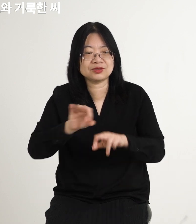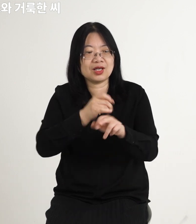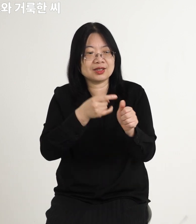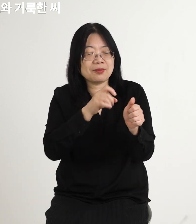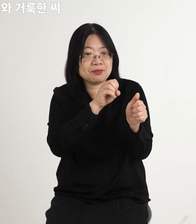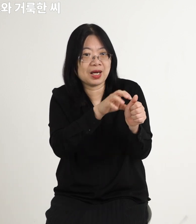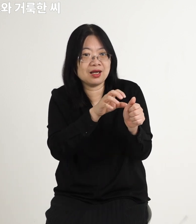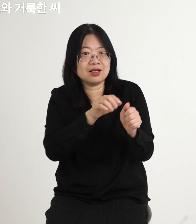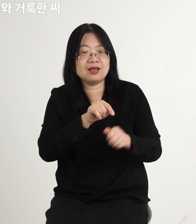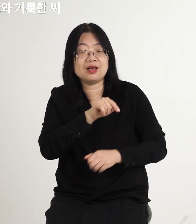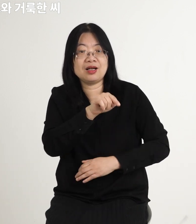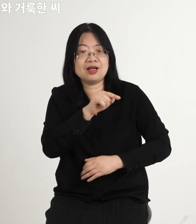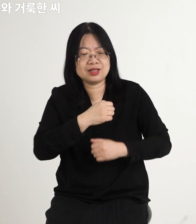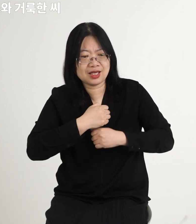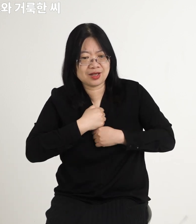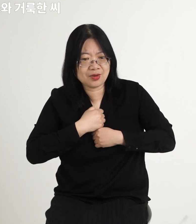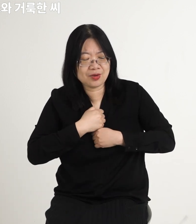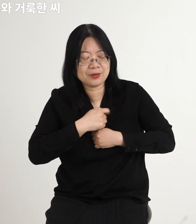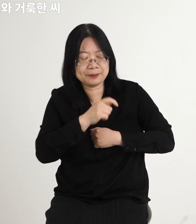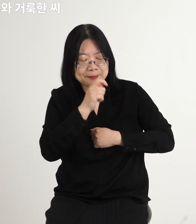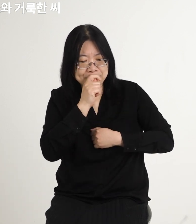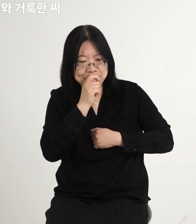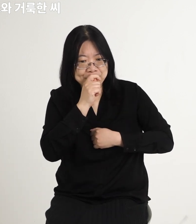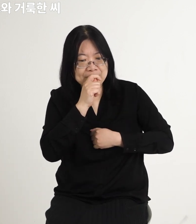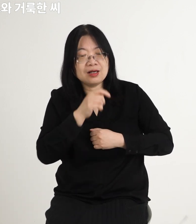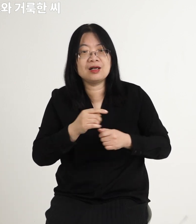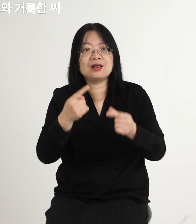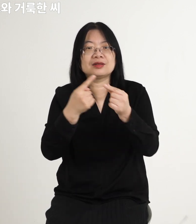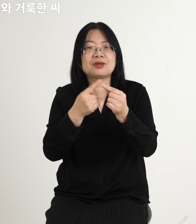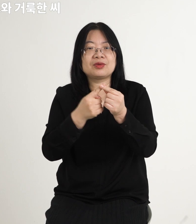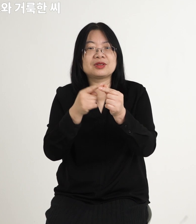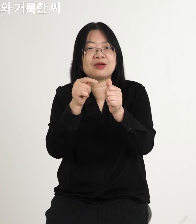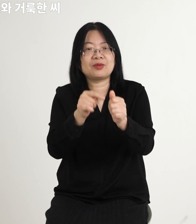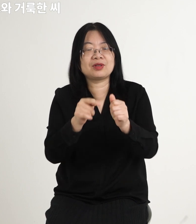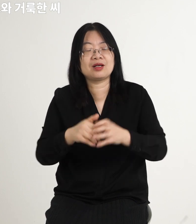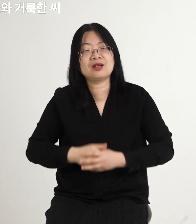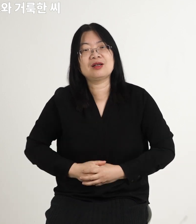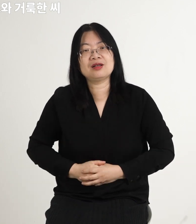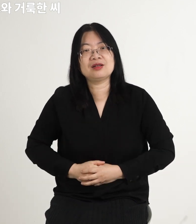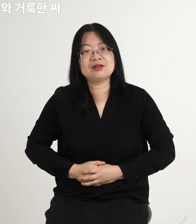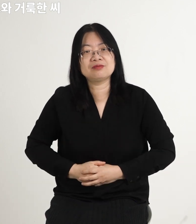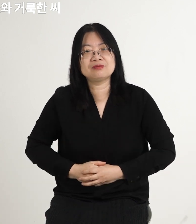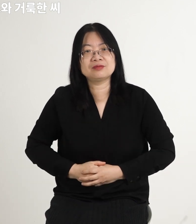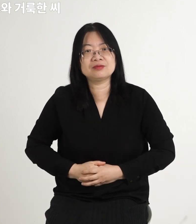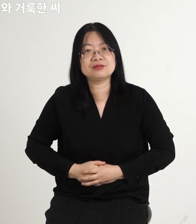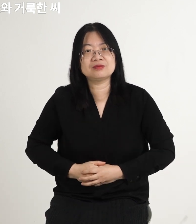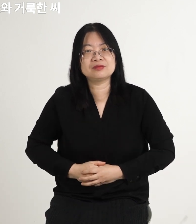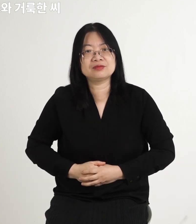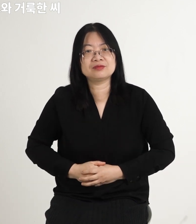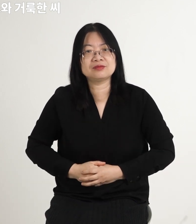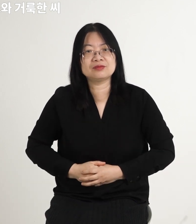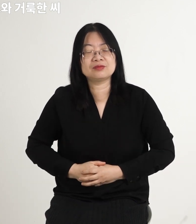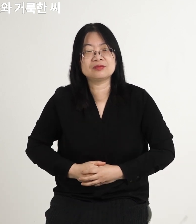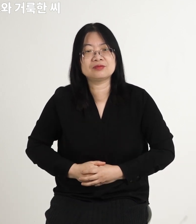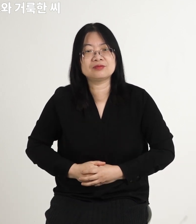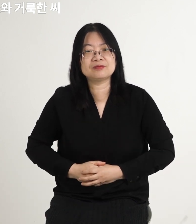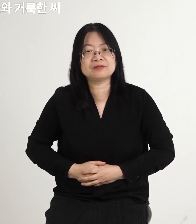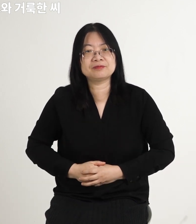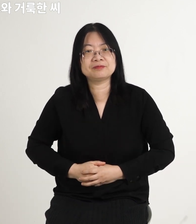너는 삼가며 조용하라. 첫 번째 명령이에요. 너는 들레지